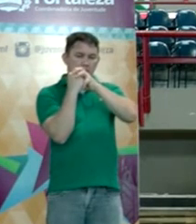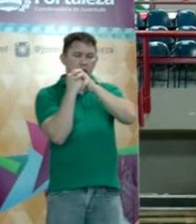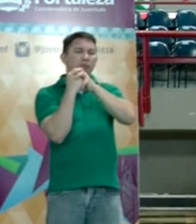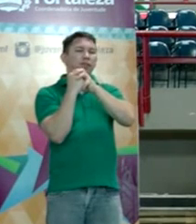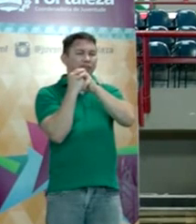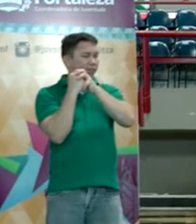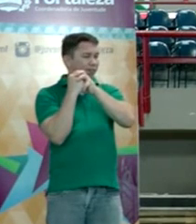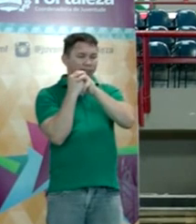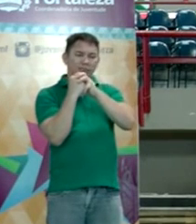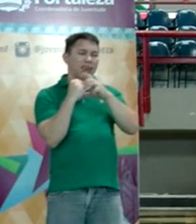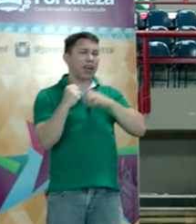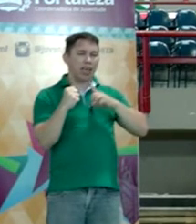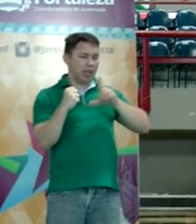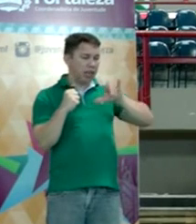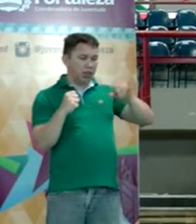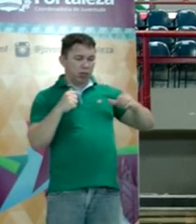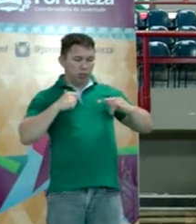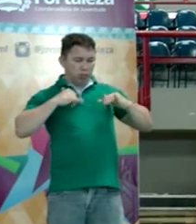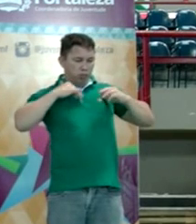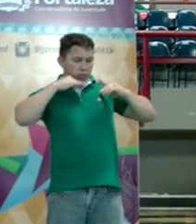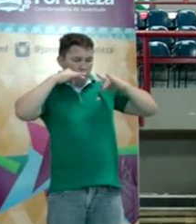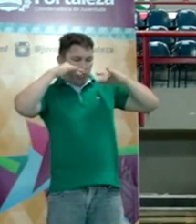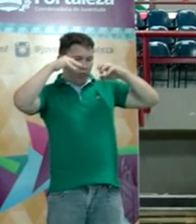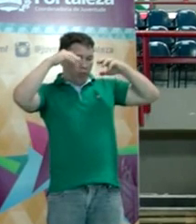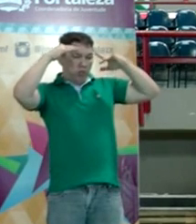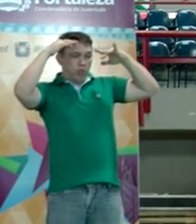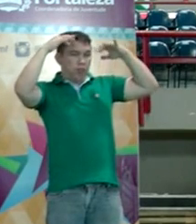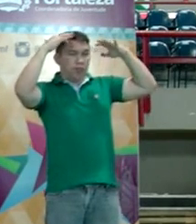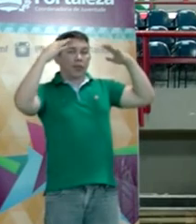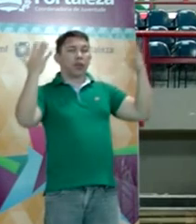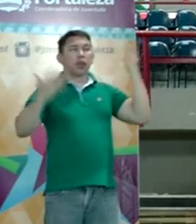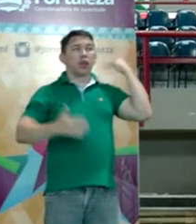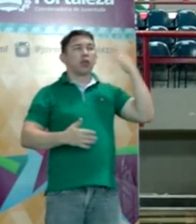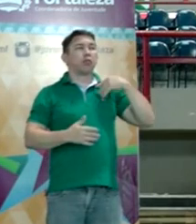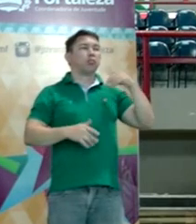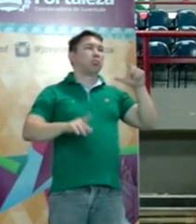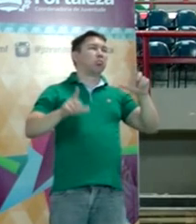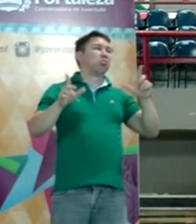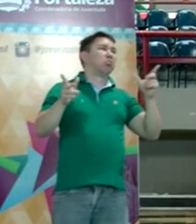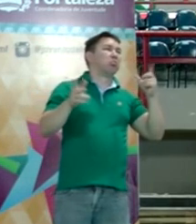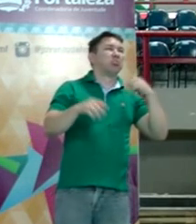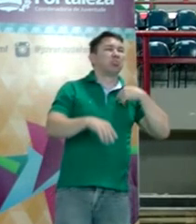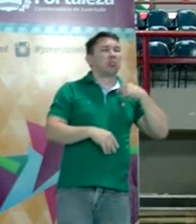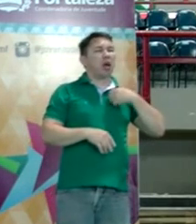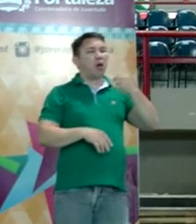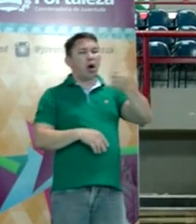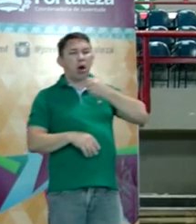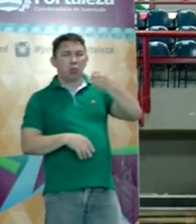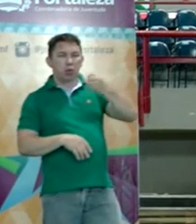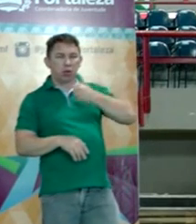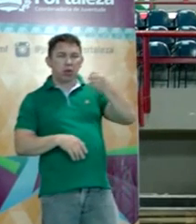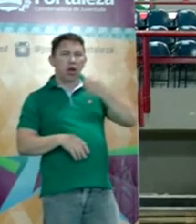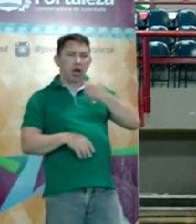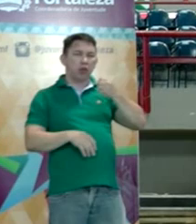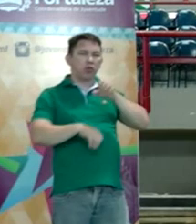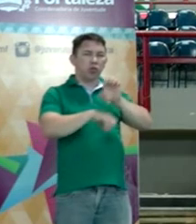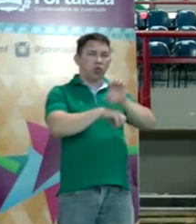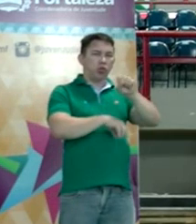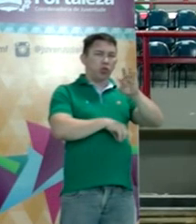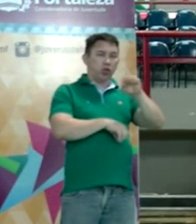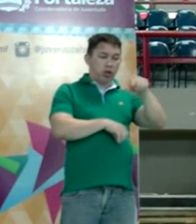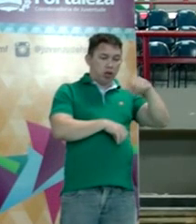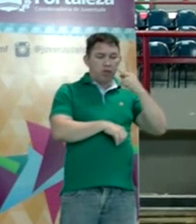estão se afogando no próprio lixo. Saiu uma reportagem no estado, não faz muito tempo, que tira-se